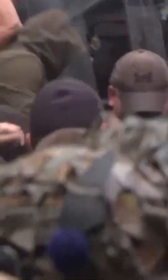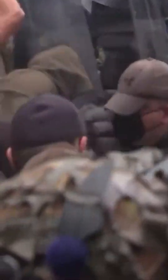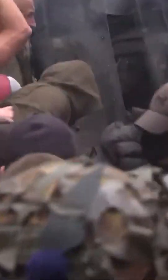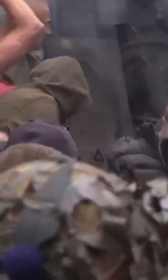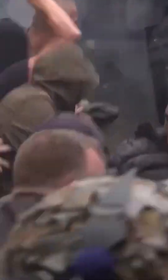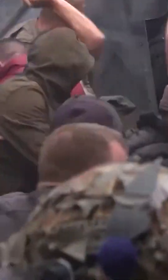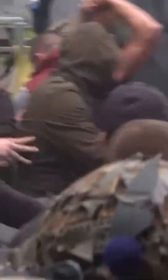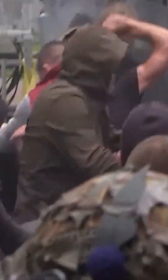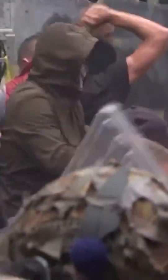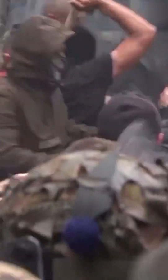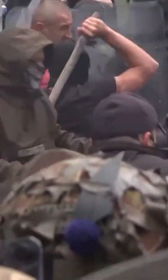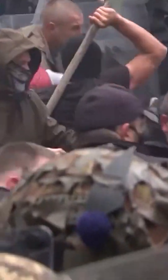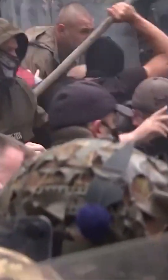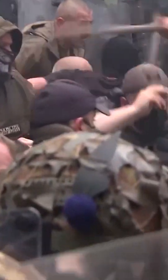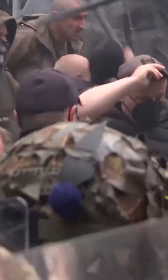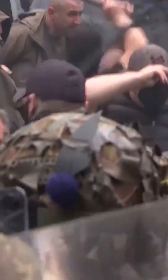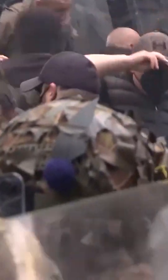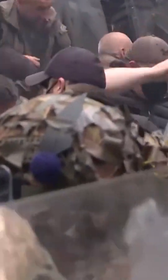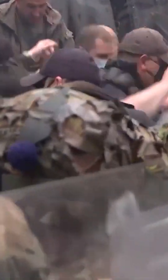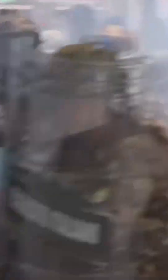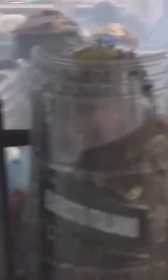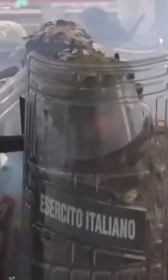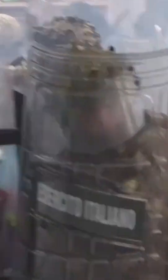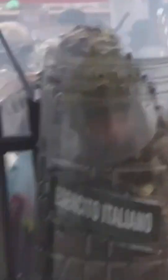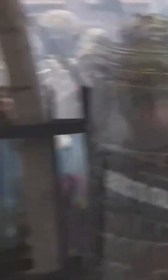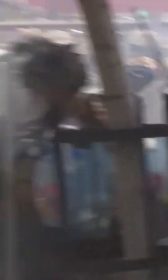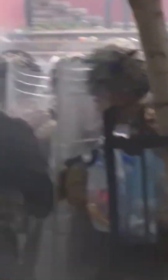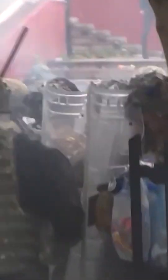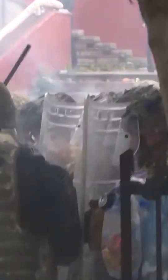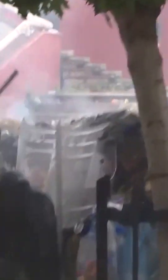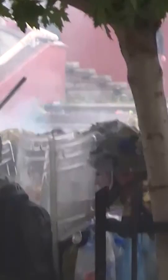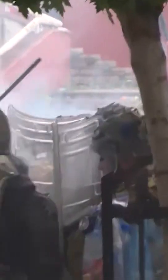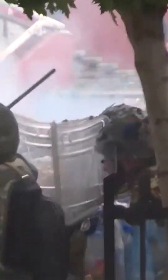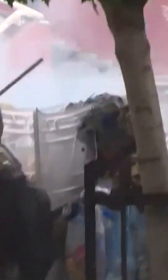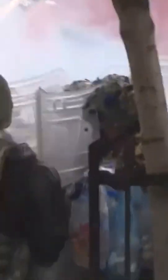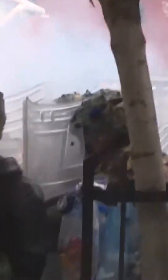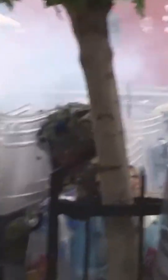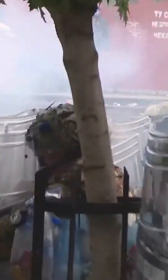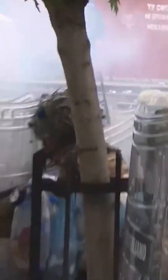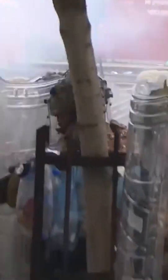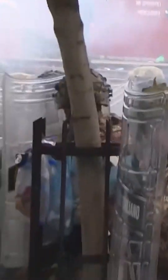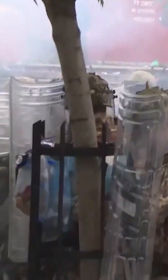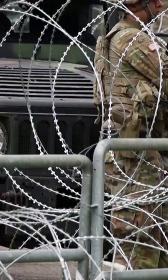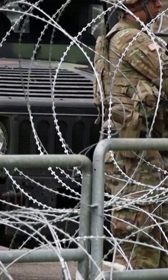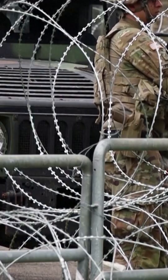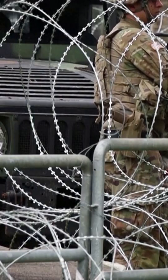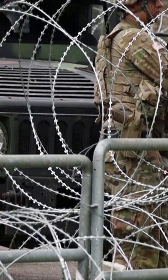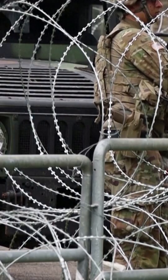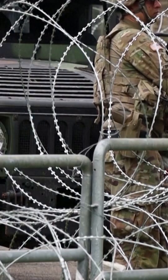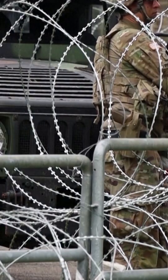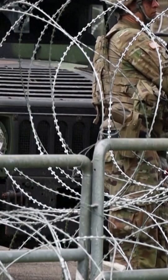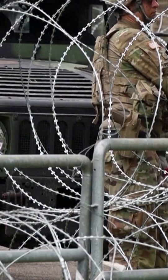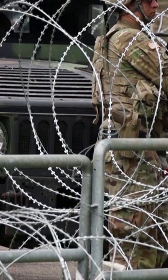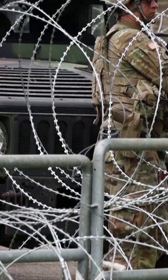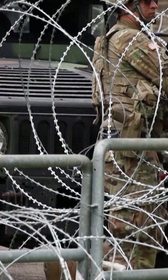cilave largimi i grupeve kriminale nga veriu i Kosovës, sundimi i ligjit në 4 komunat në veri, policia e Kosovës, NATO